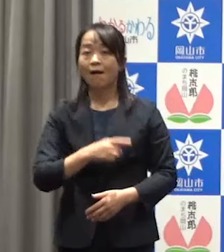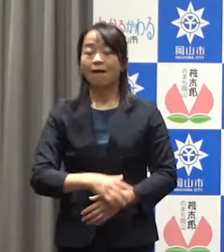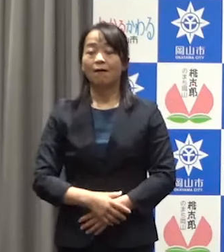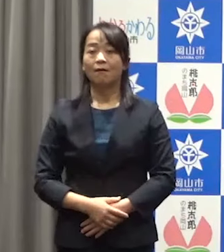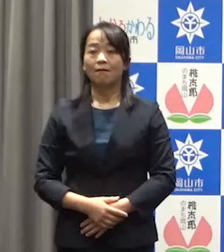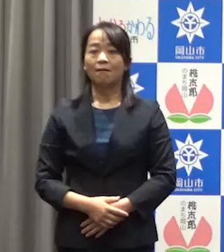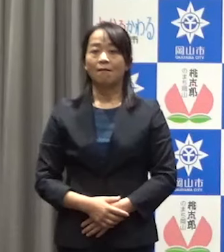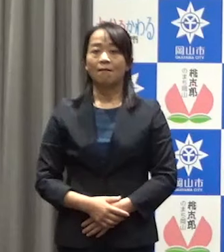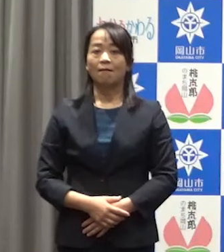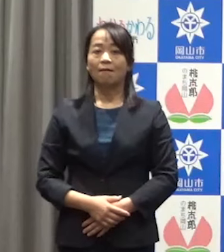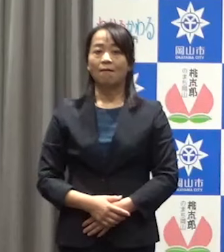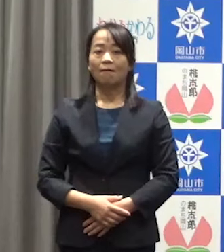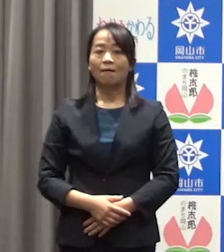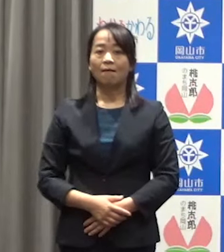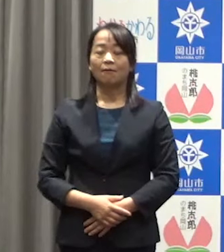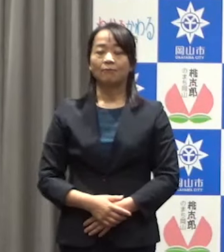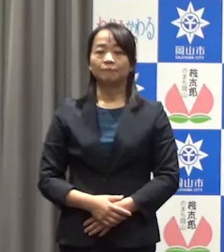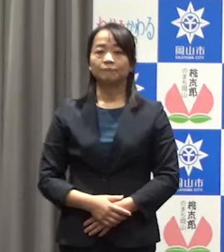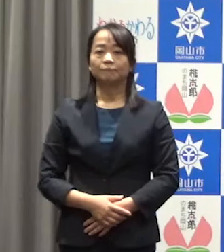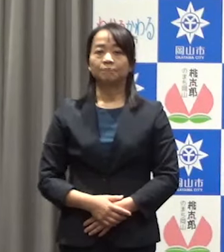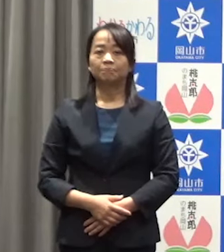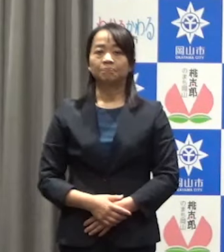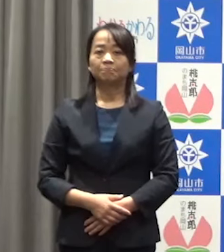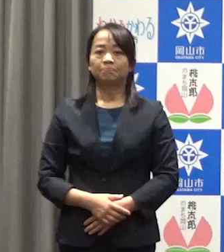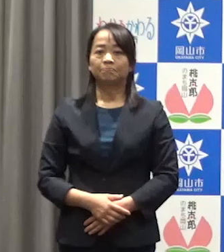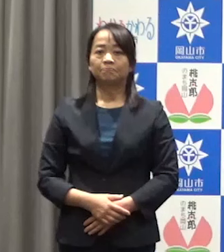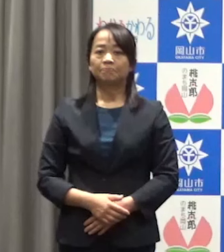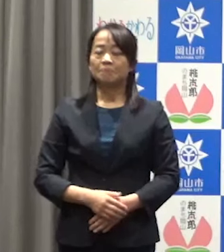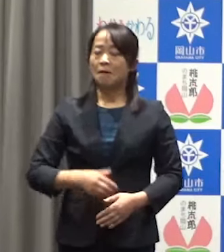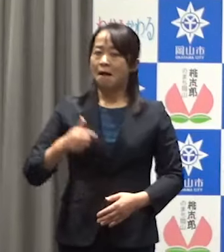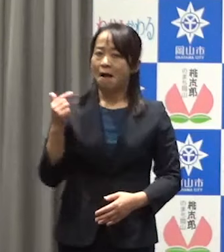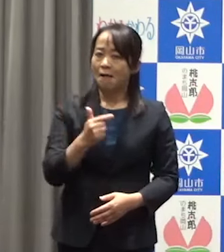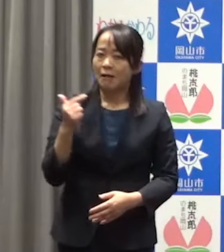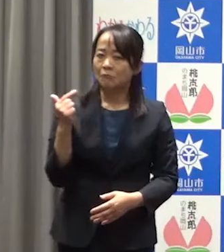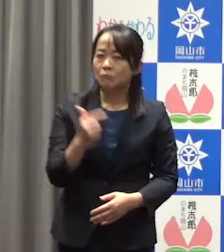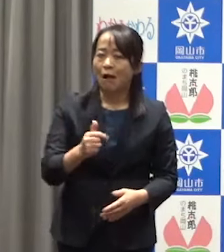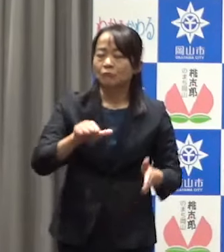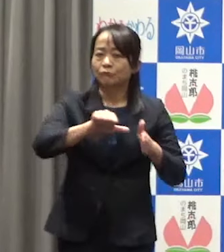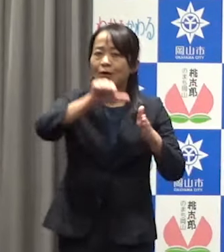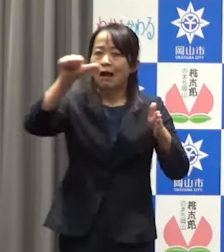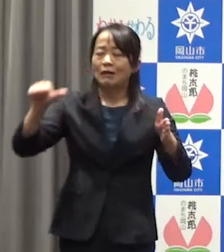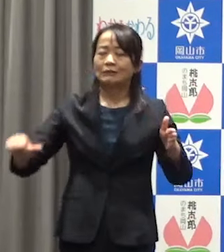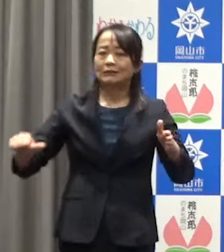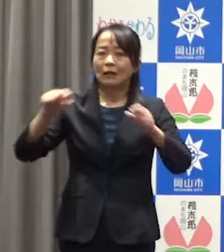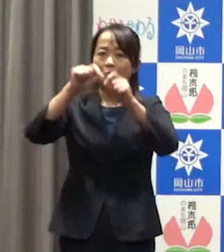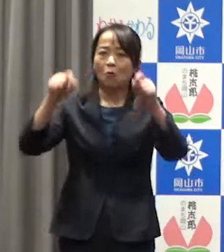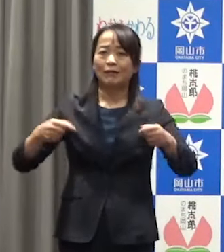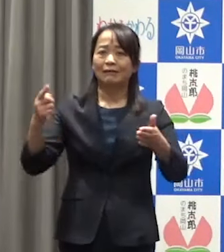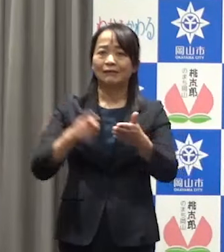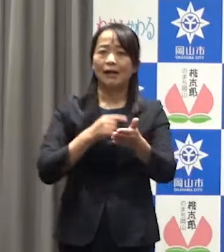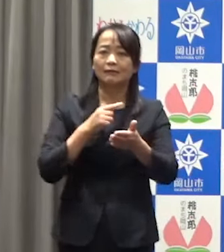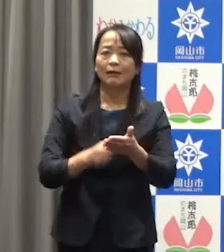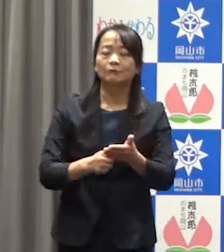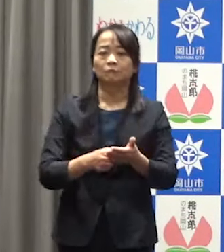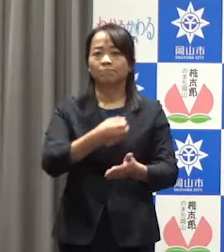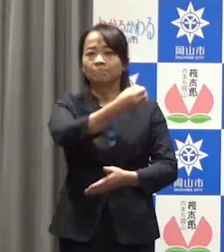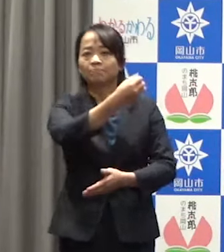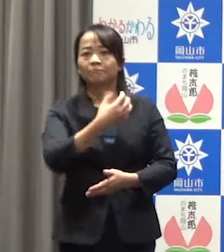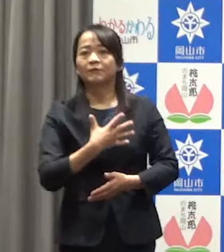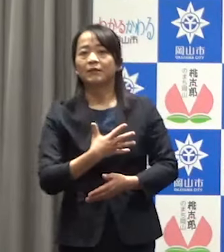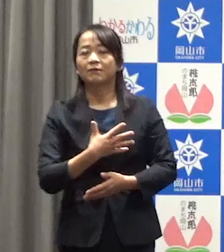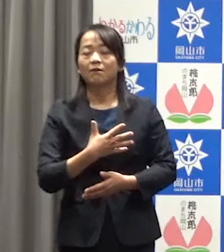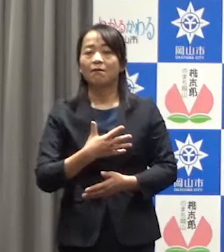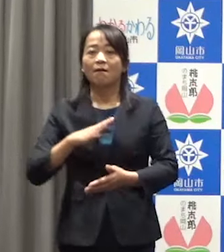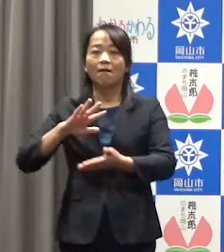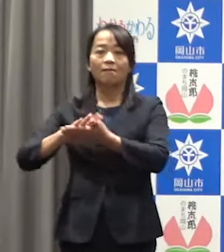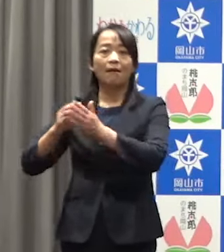熱望されているものでありますから、経済界が知事さんにお会いする